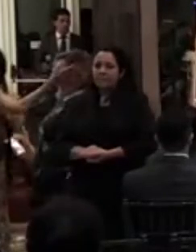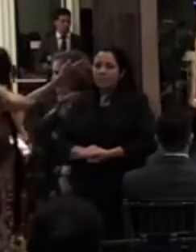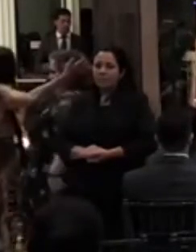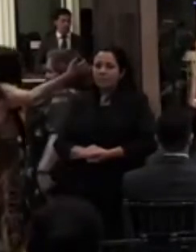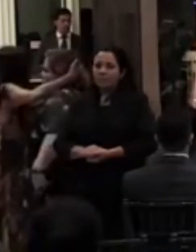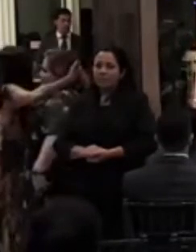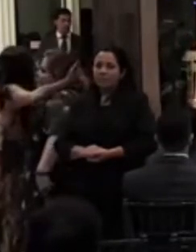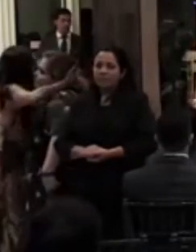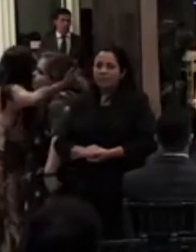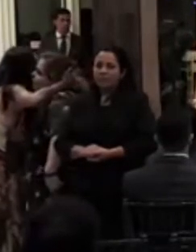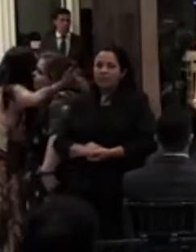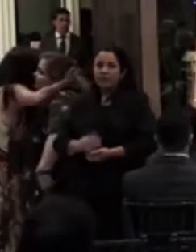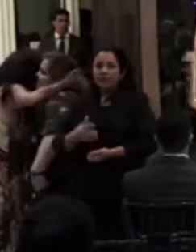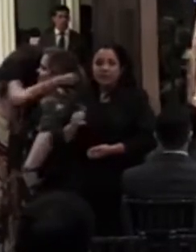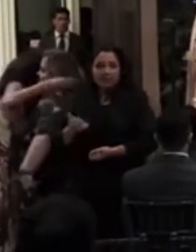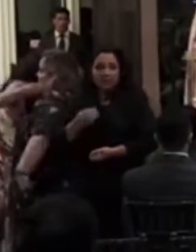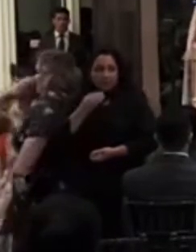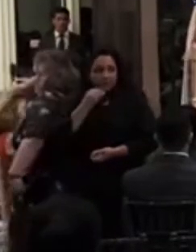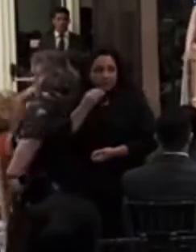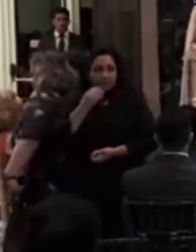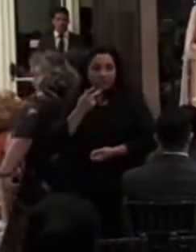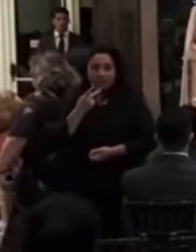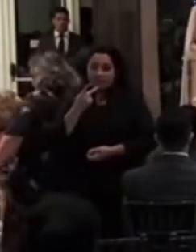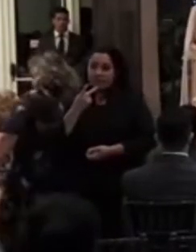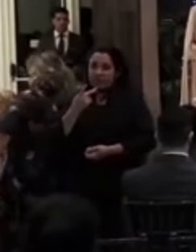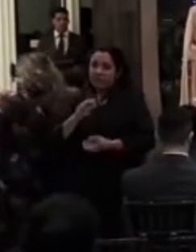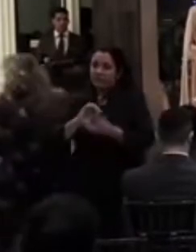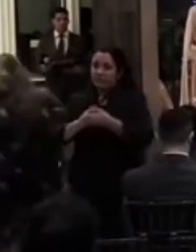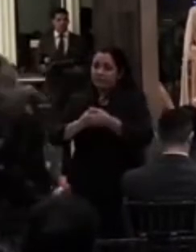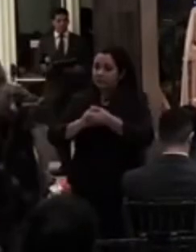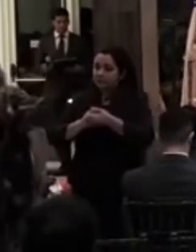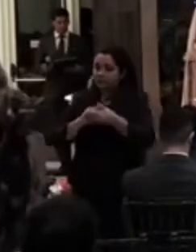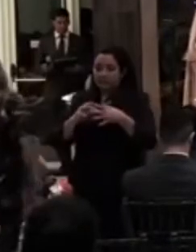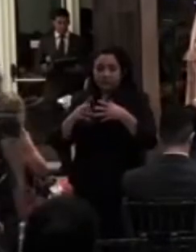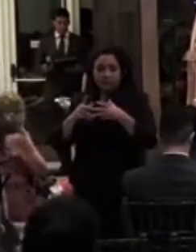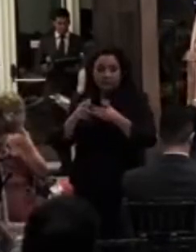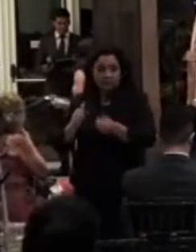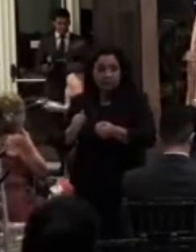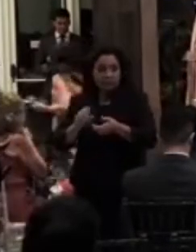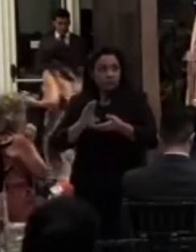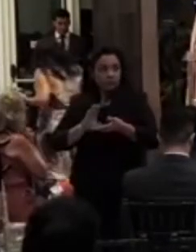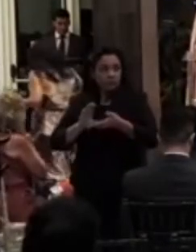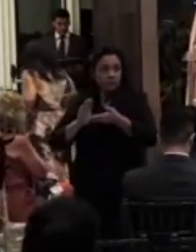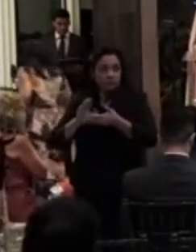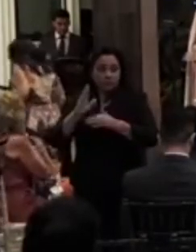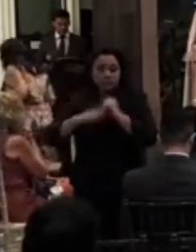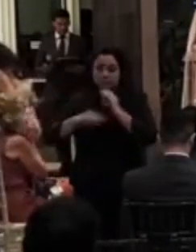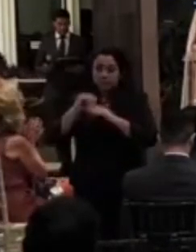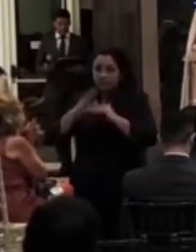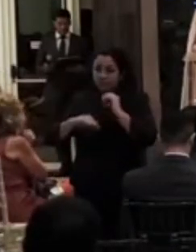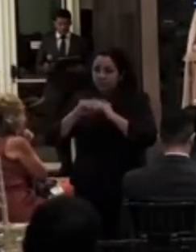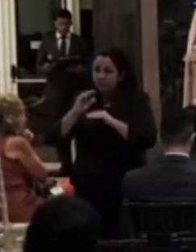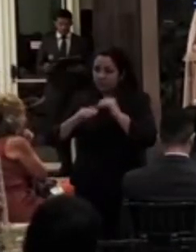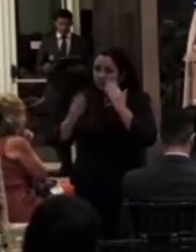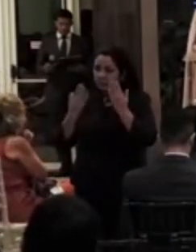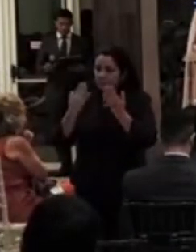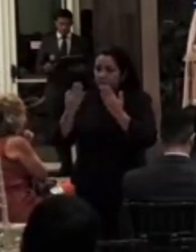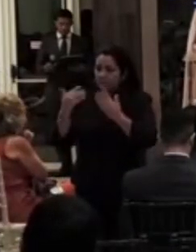Quero então dar continuidade à minha fala, saudando os conselhos profissionais que hoje estão aqui